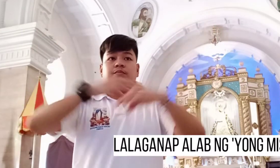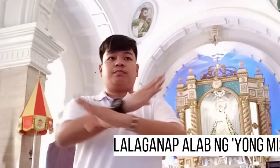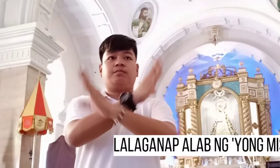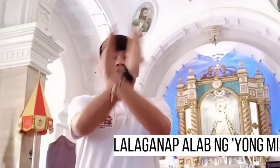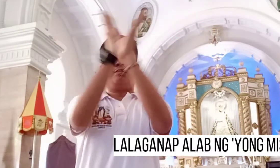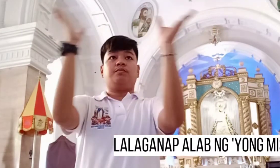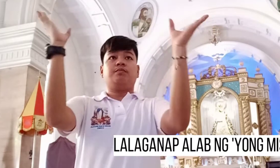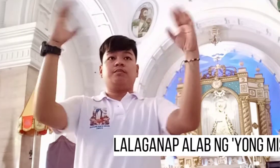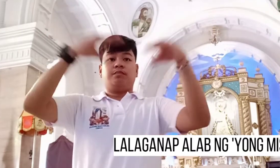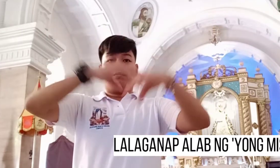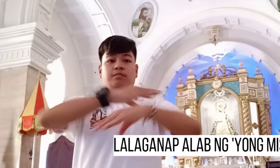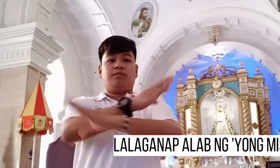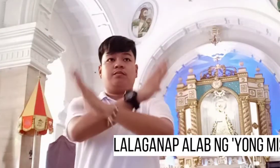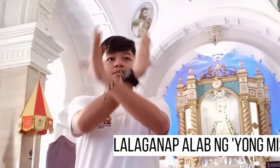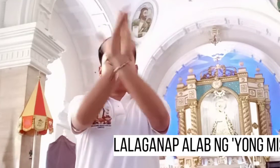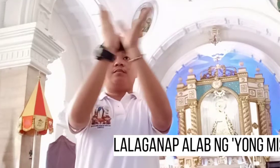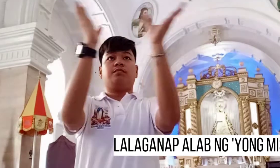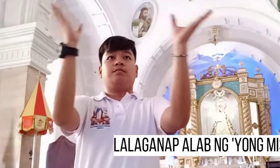Lalaganap alab ng iyong